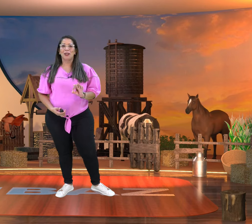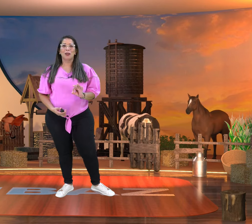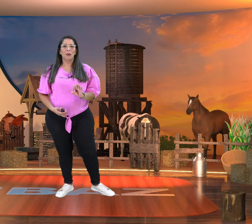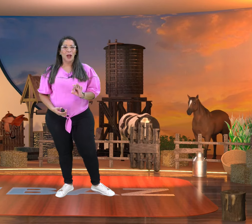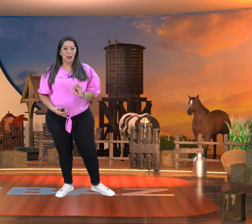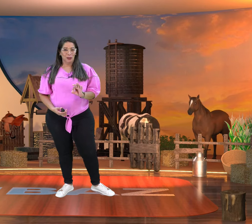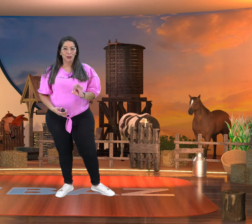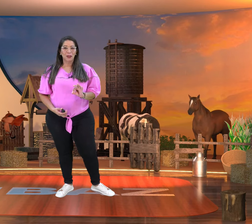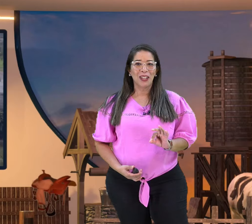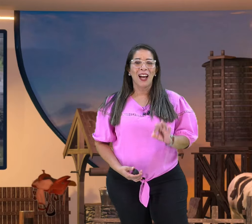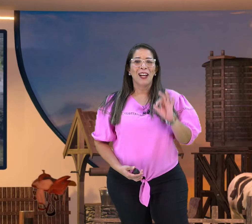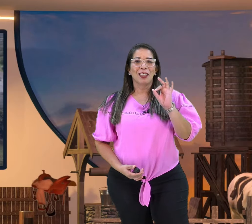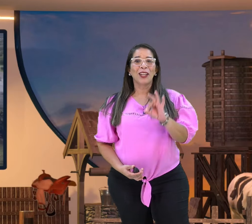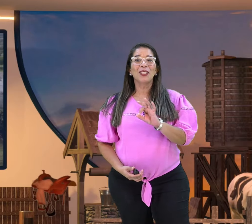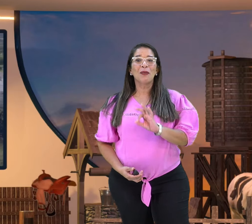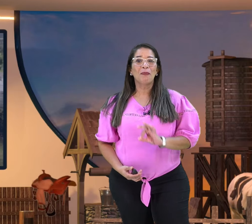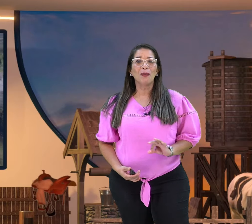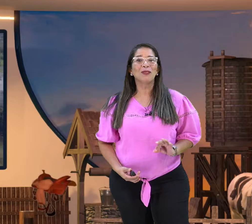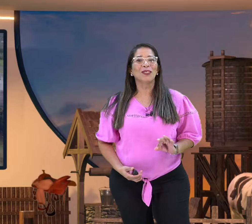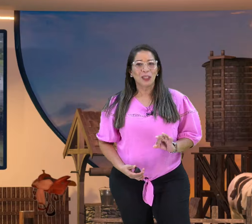15.2. Diretor, me ajuda.